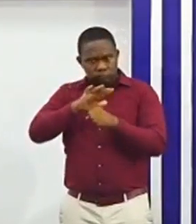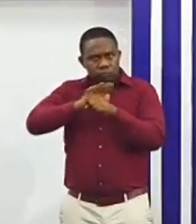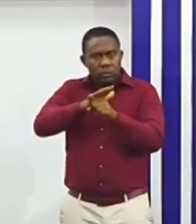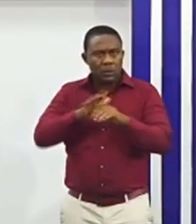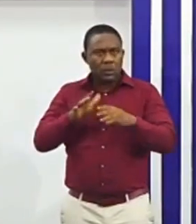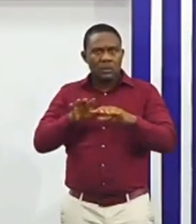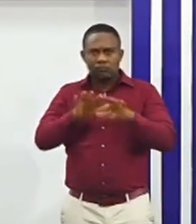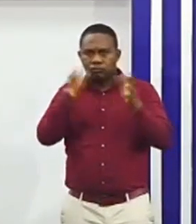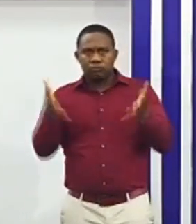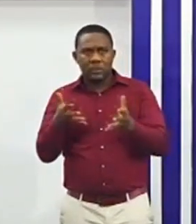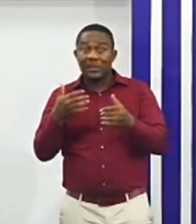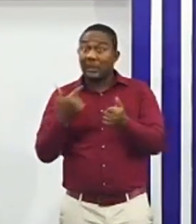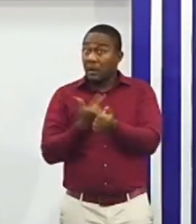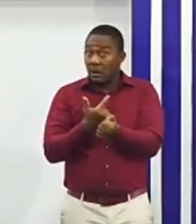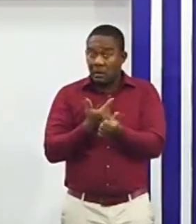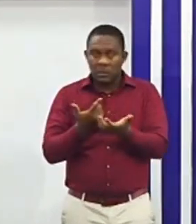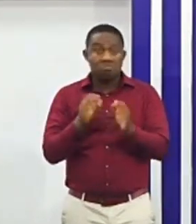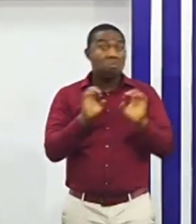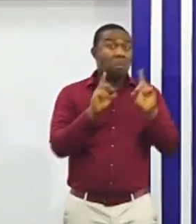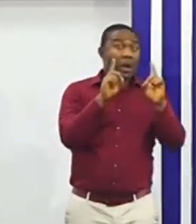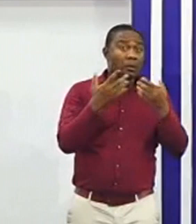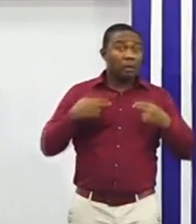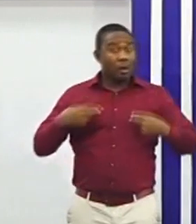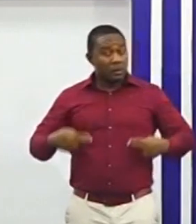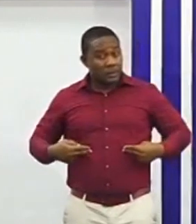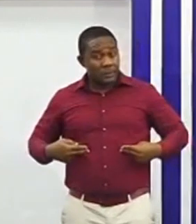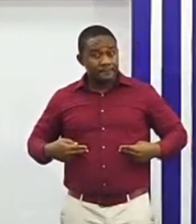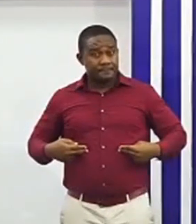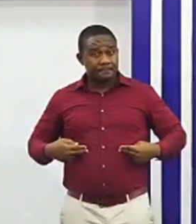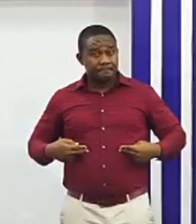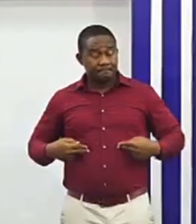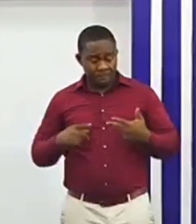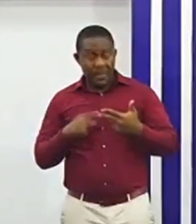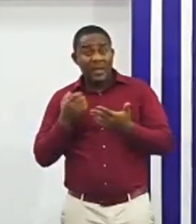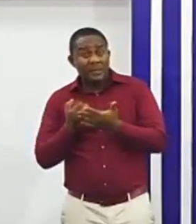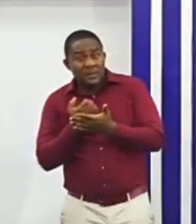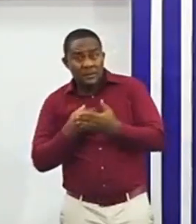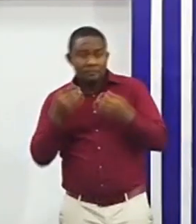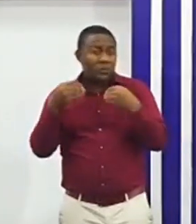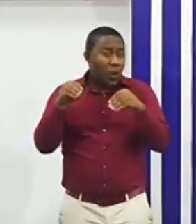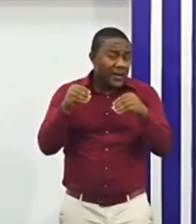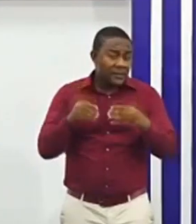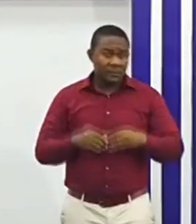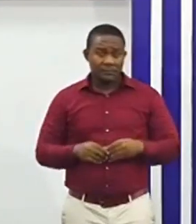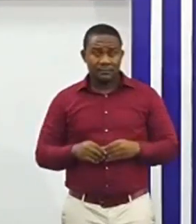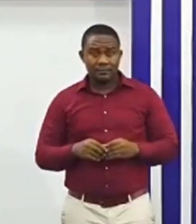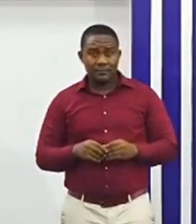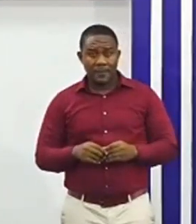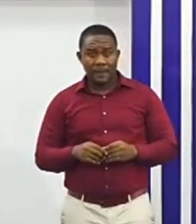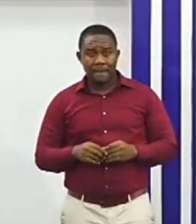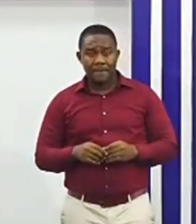doli tutur anar a to me zir al na te tar a nibe libiria microfinance companies in